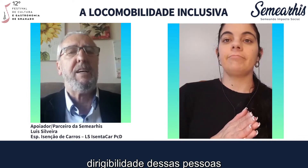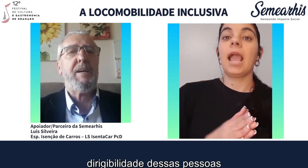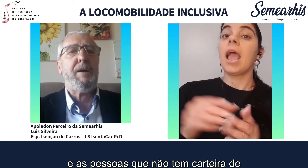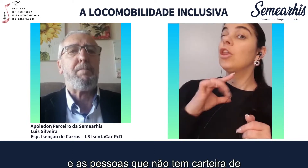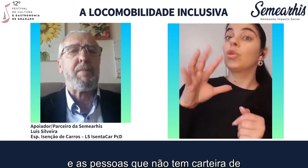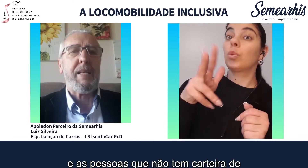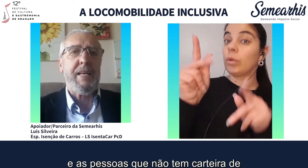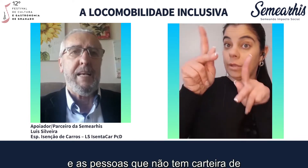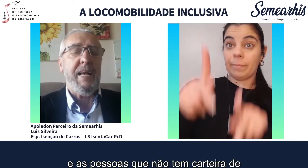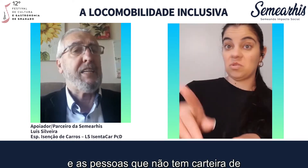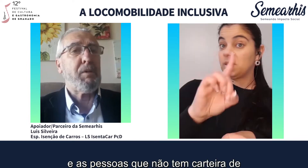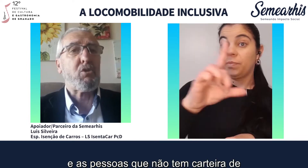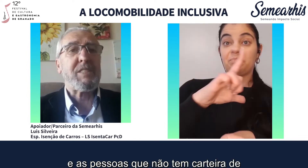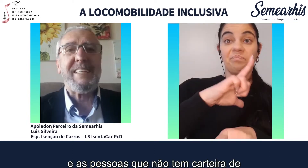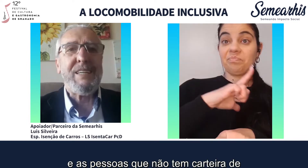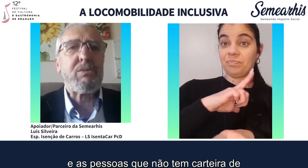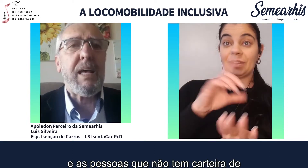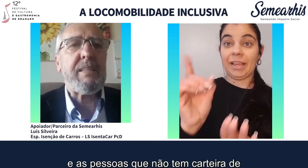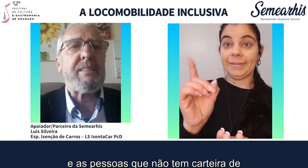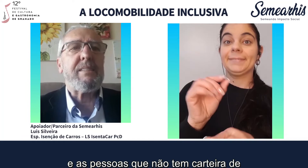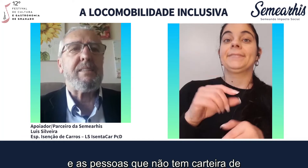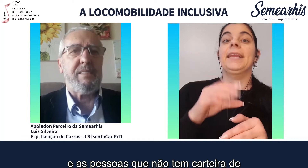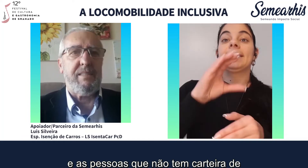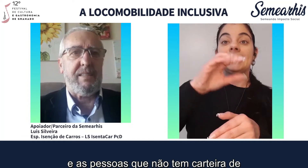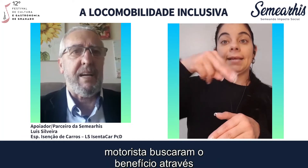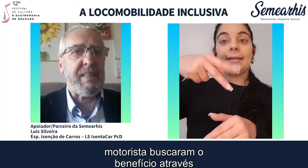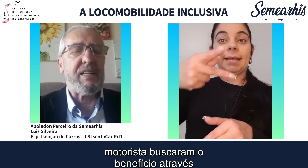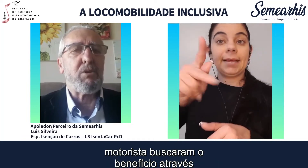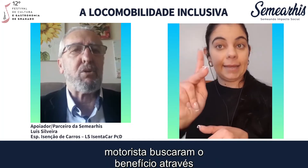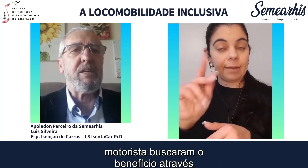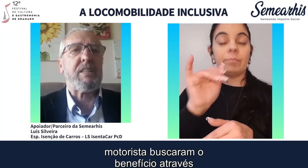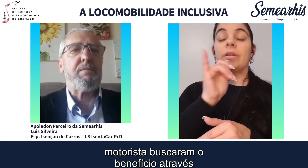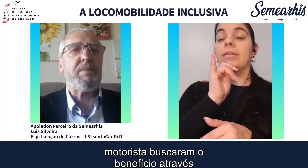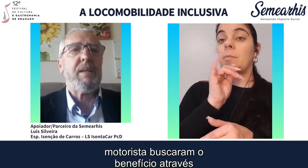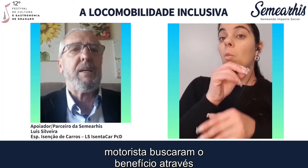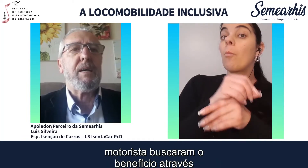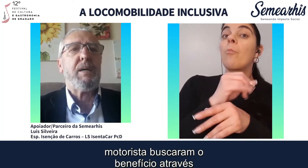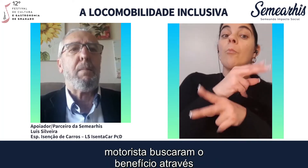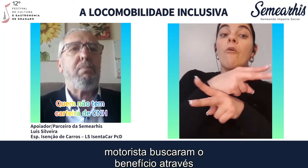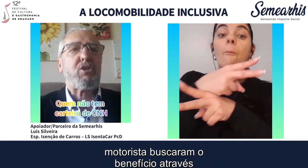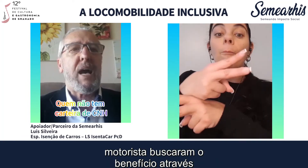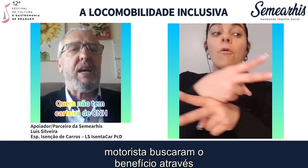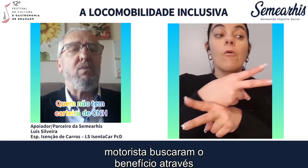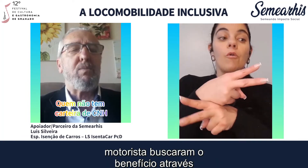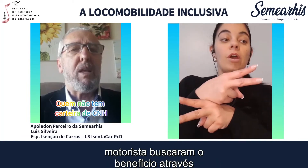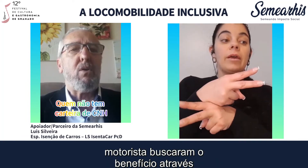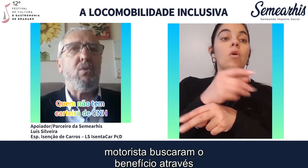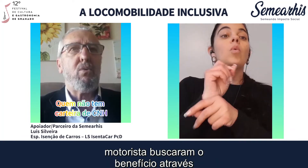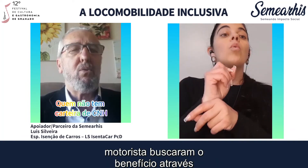pessoas. As pessoas que não têm carteira de motorista